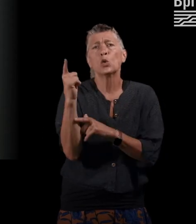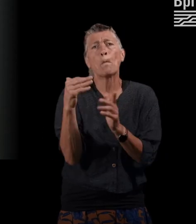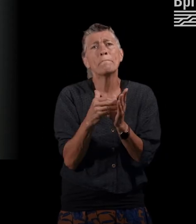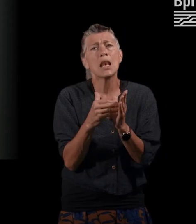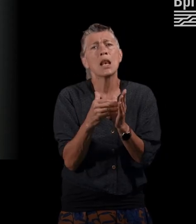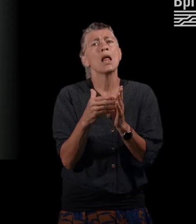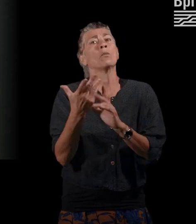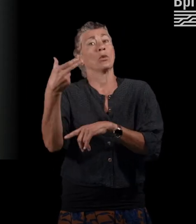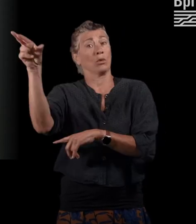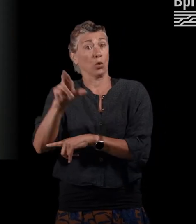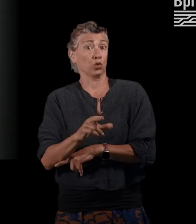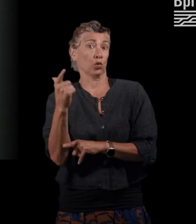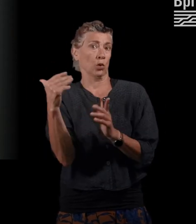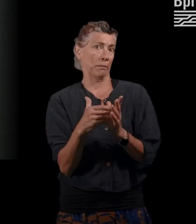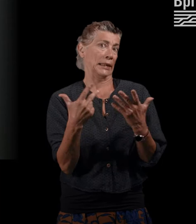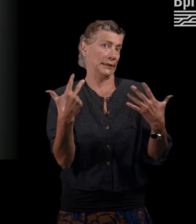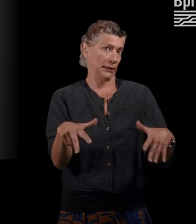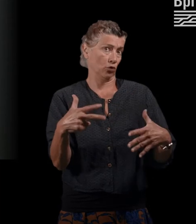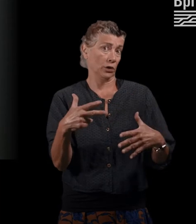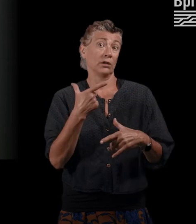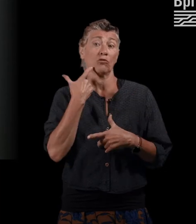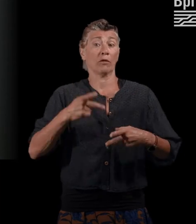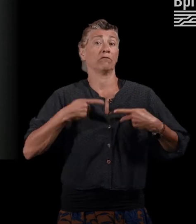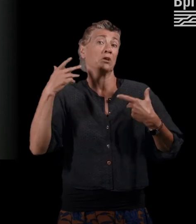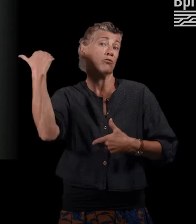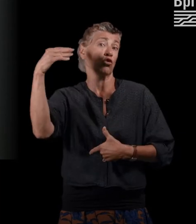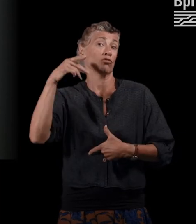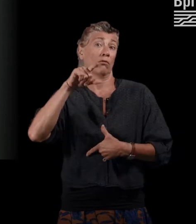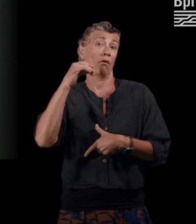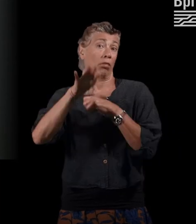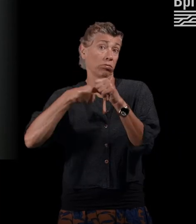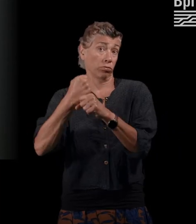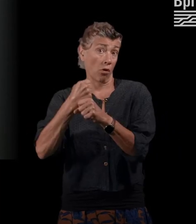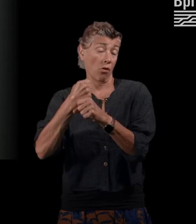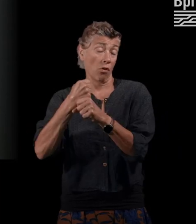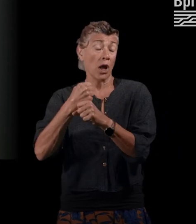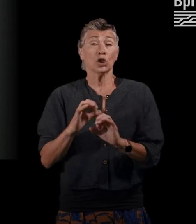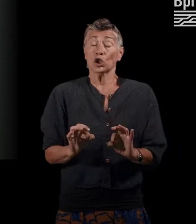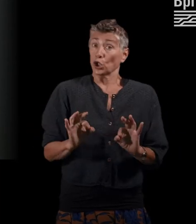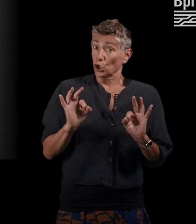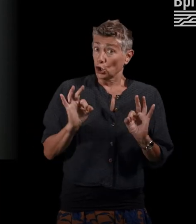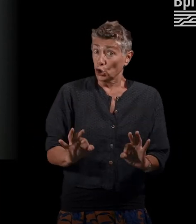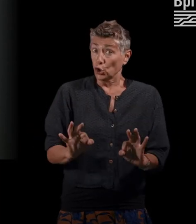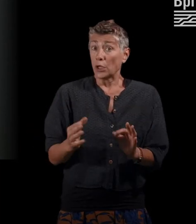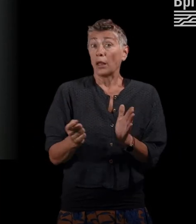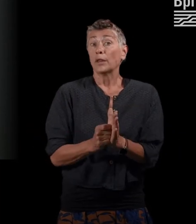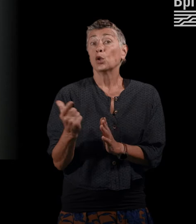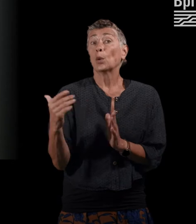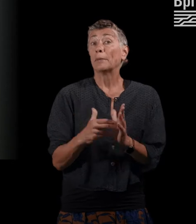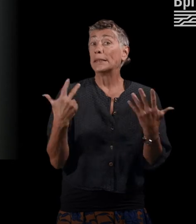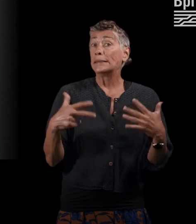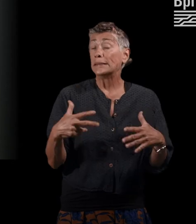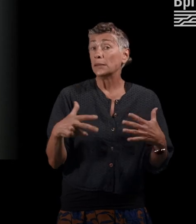années 90 et je suis revenue en 2018, donc après 20 ans d'expatriation. Non, en 2018, quand je suis